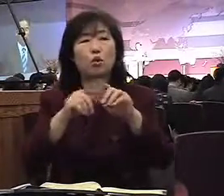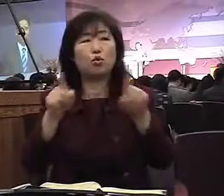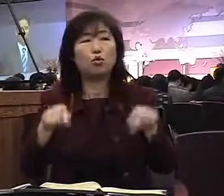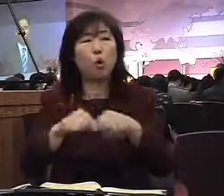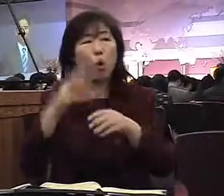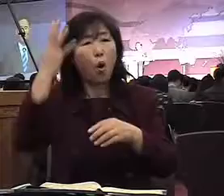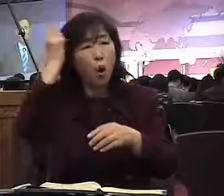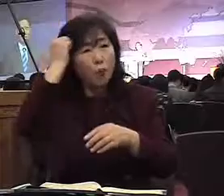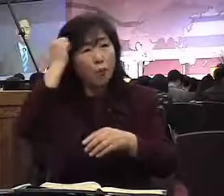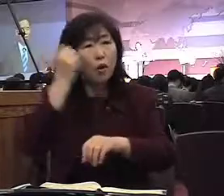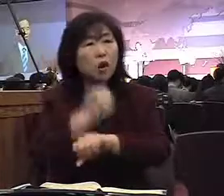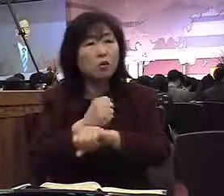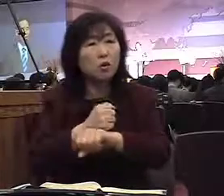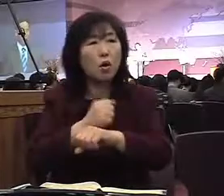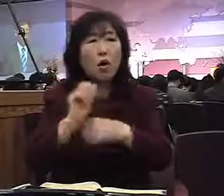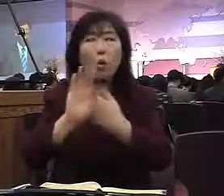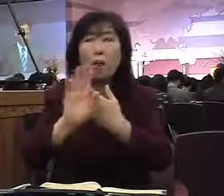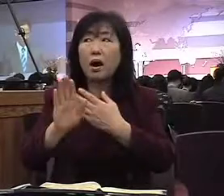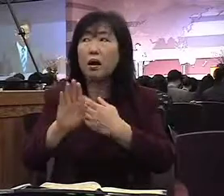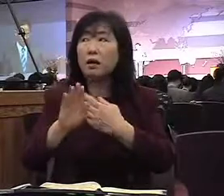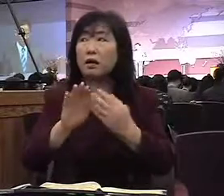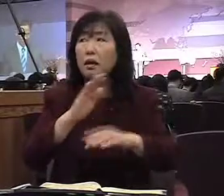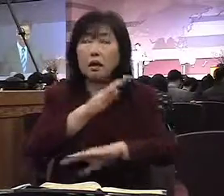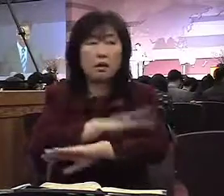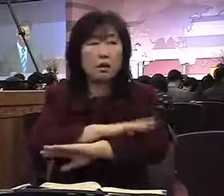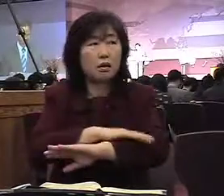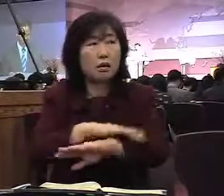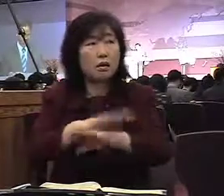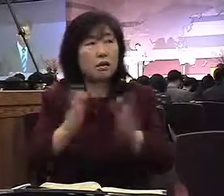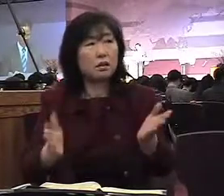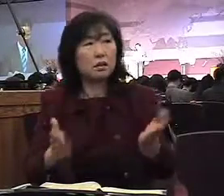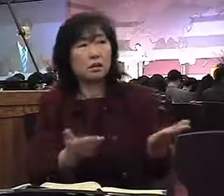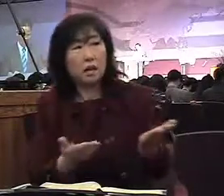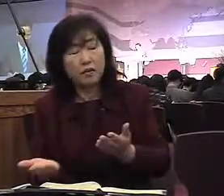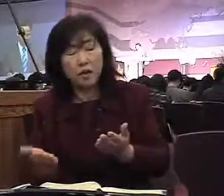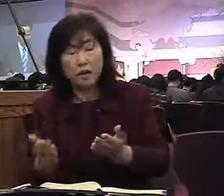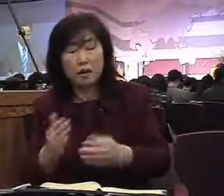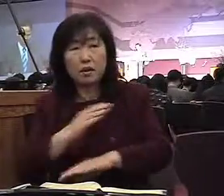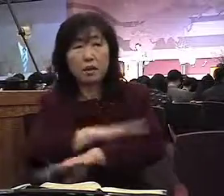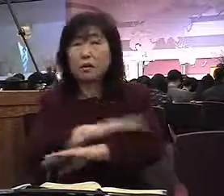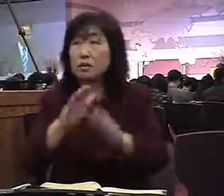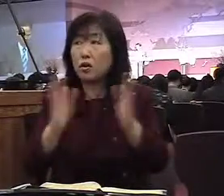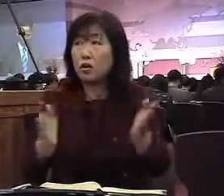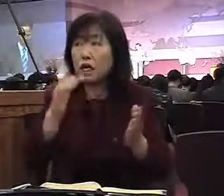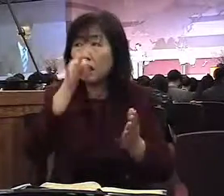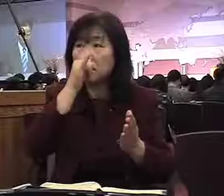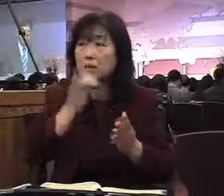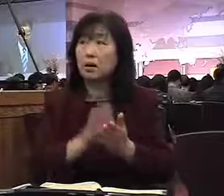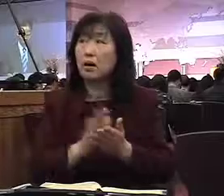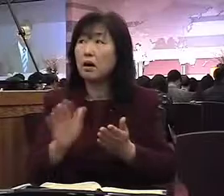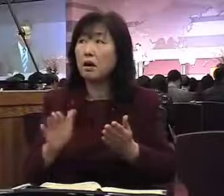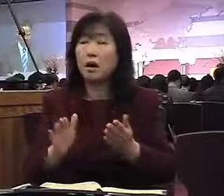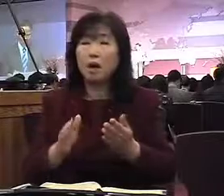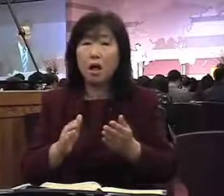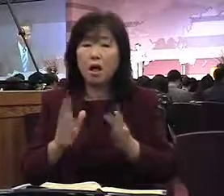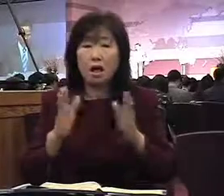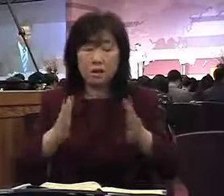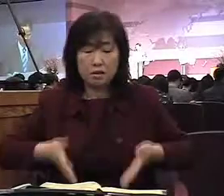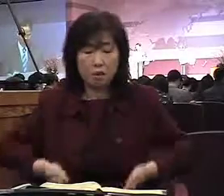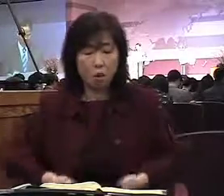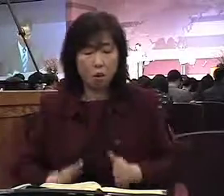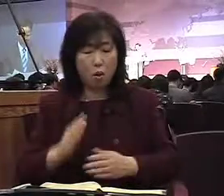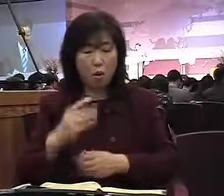참조해 주시고 바깥에 라비에 그 안내 데스크가 준비되어 있습니다. 이번 주에 돌맞이한